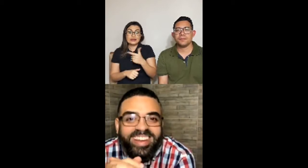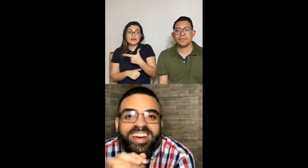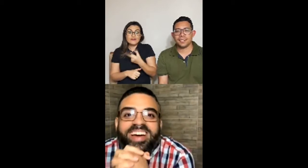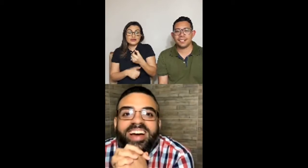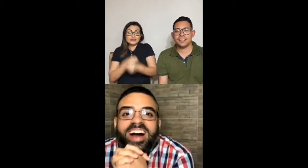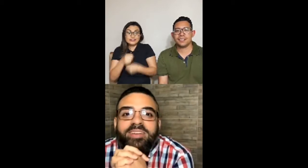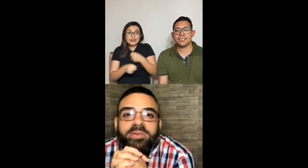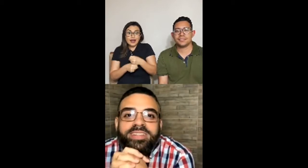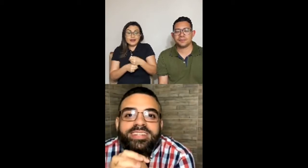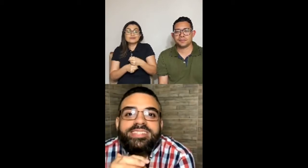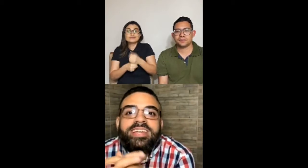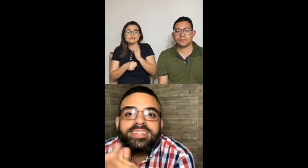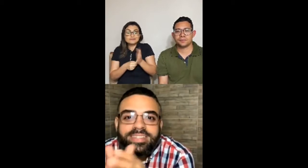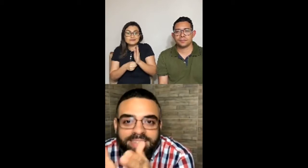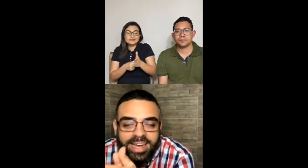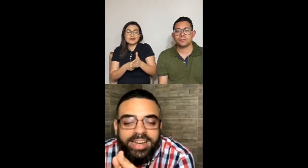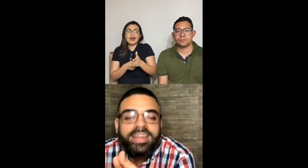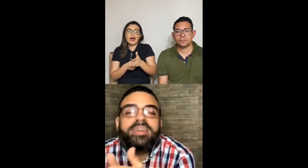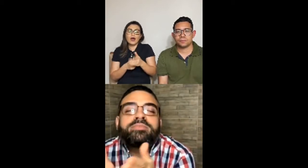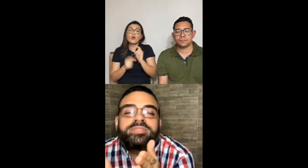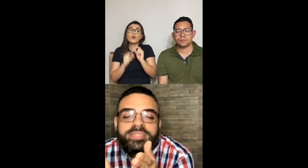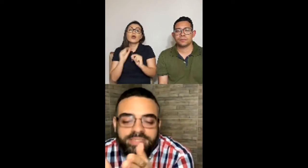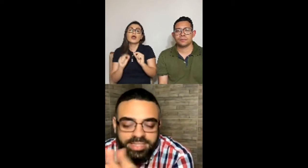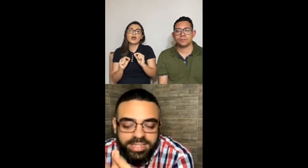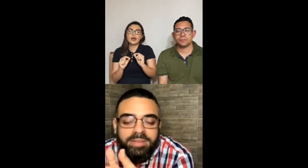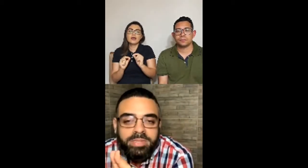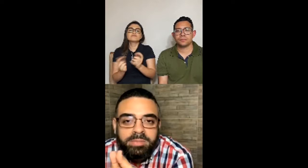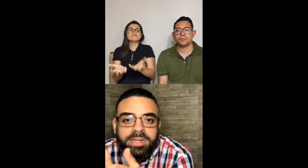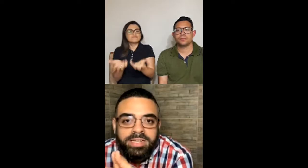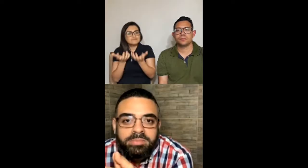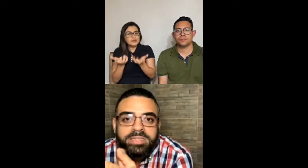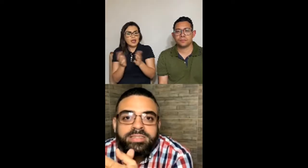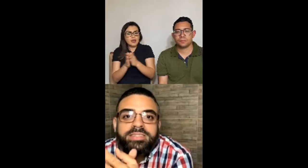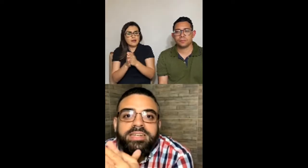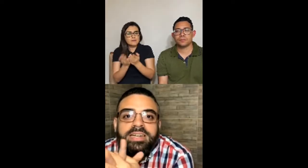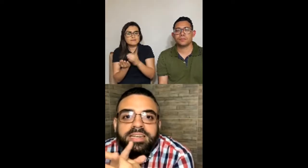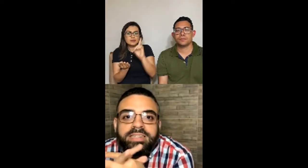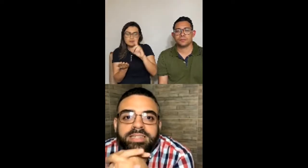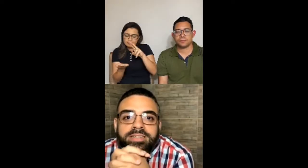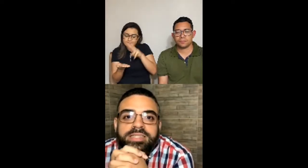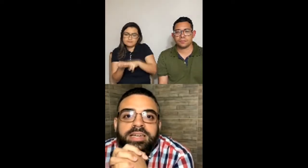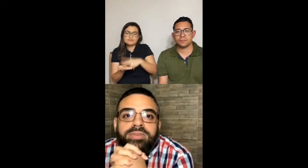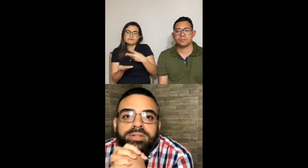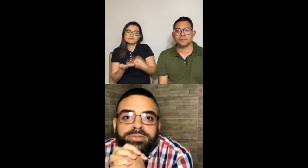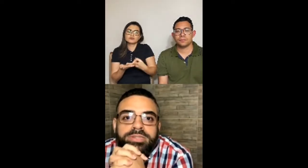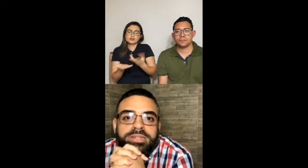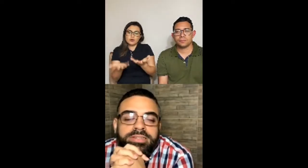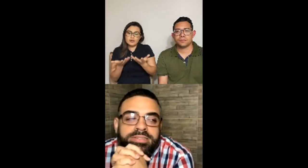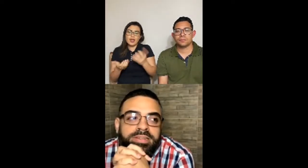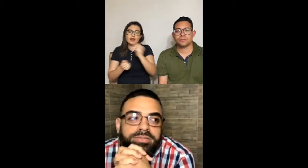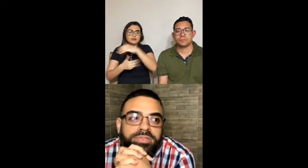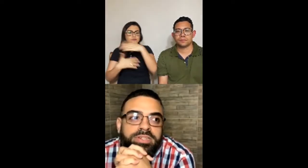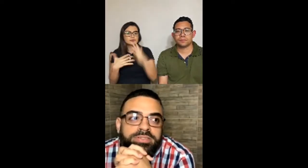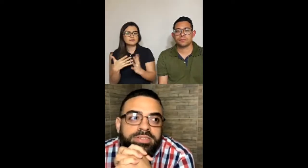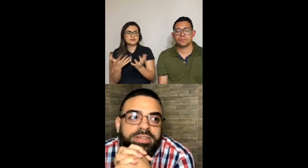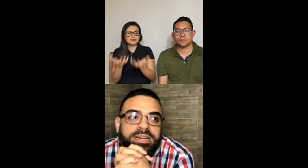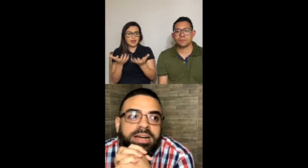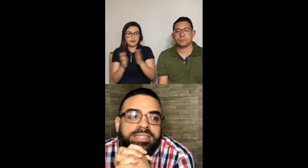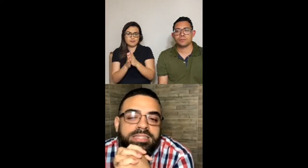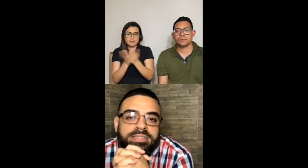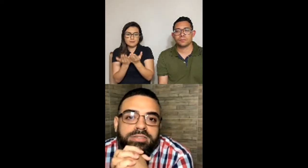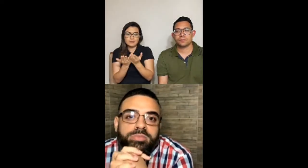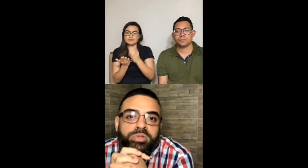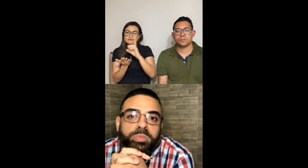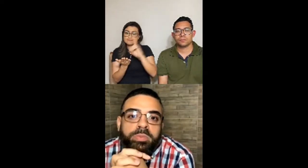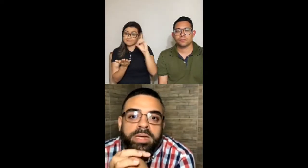Aí agora, quase 20 anos depois, a importância é queremos ter a Bíblia em